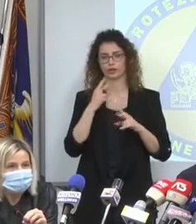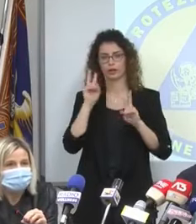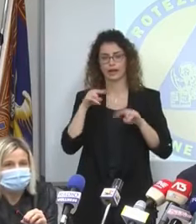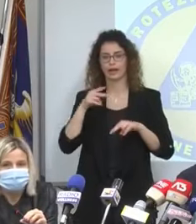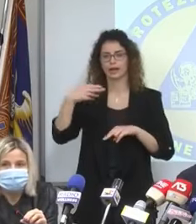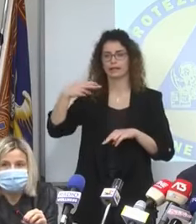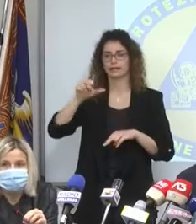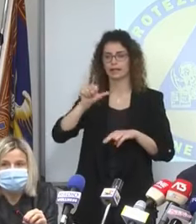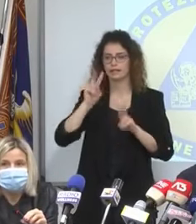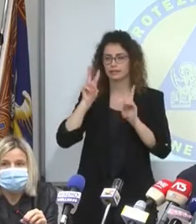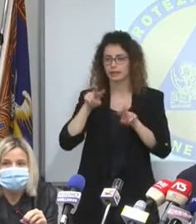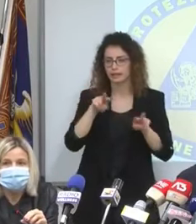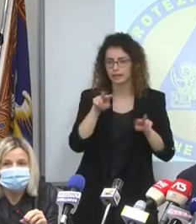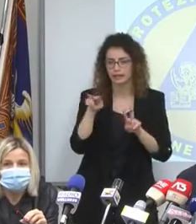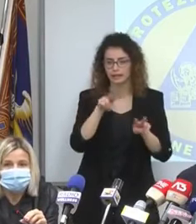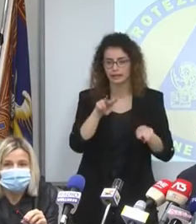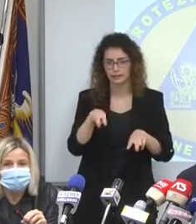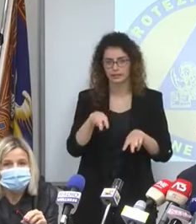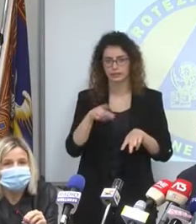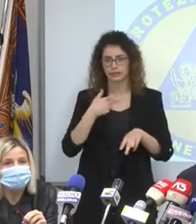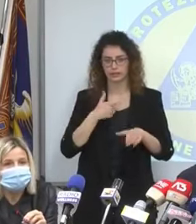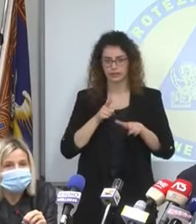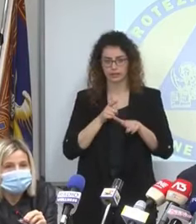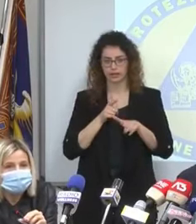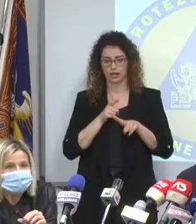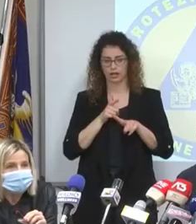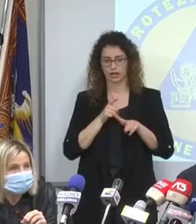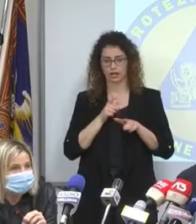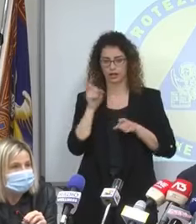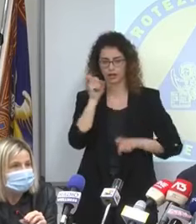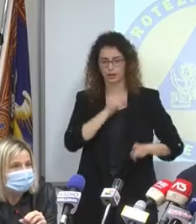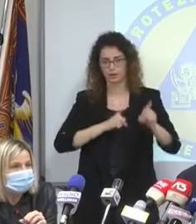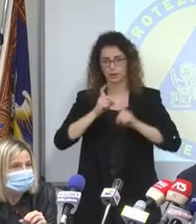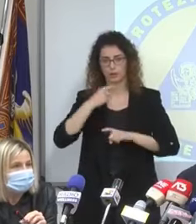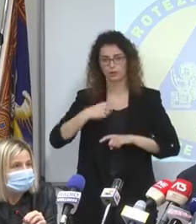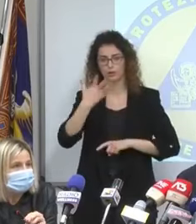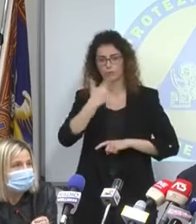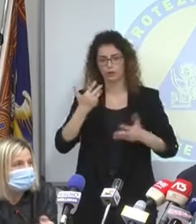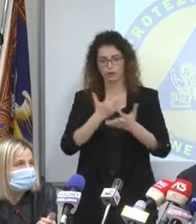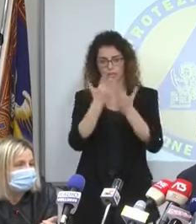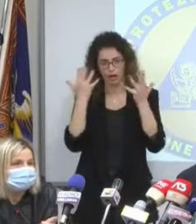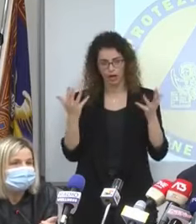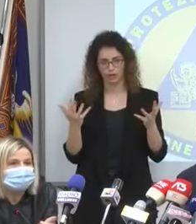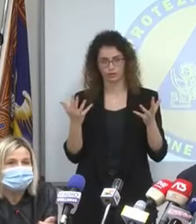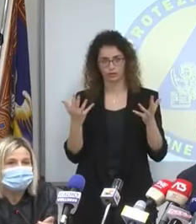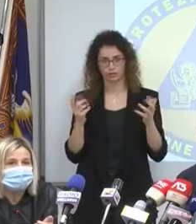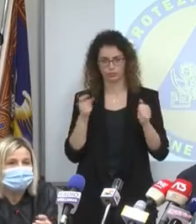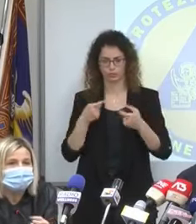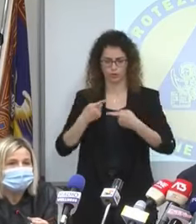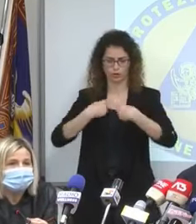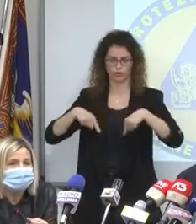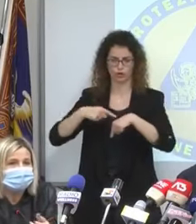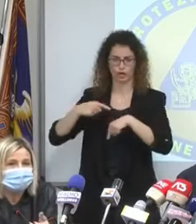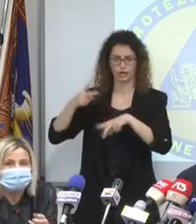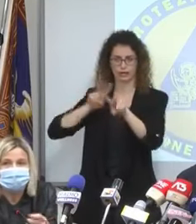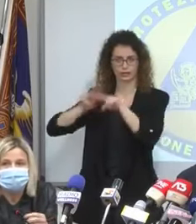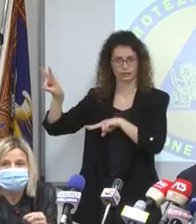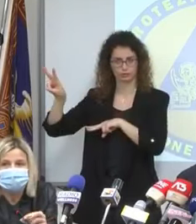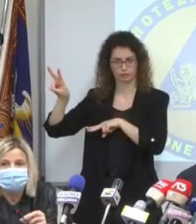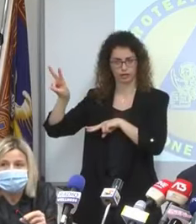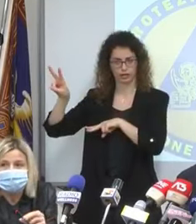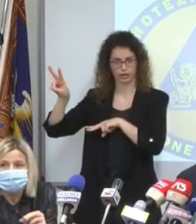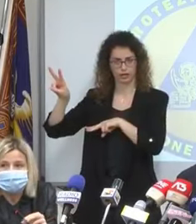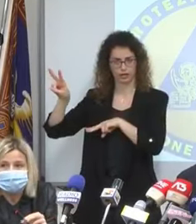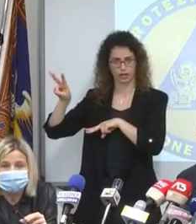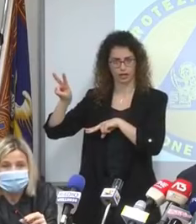un giorno sì e un giorno no, sono molto preoccupate, quindi vogliono chiarezza anche rispetto alle circolari nazionali che di fatto